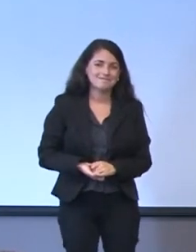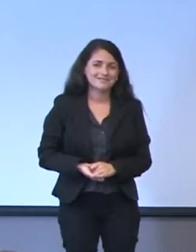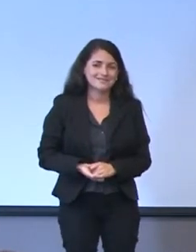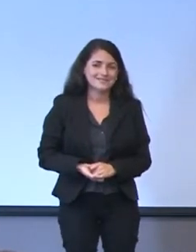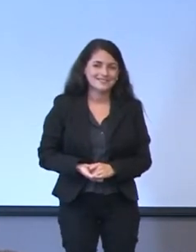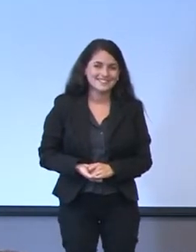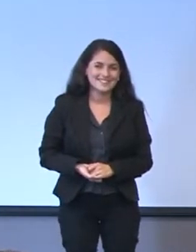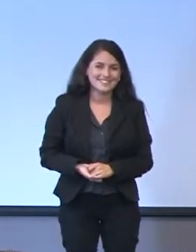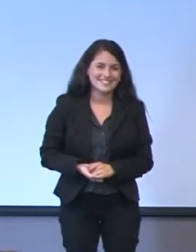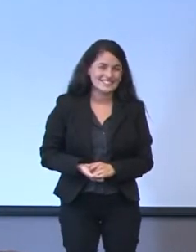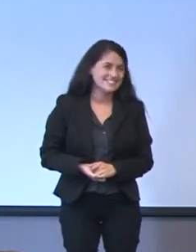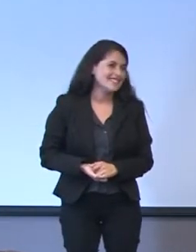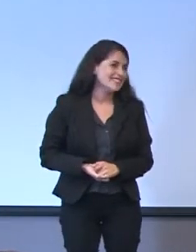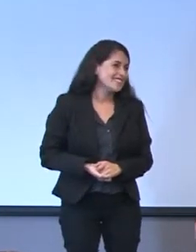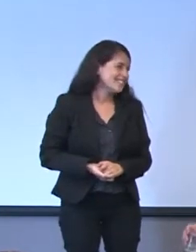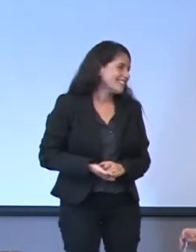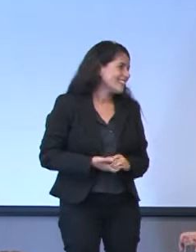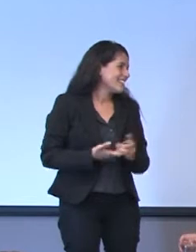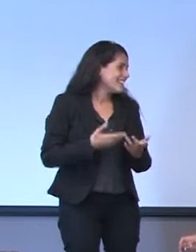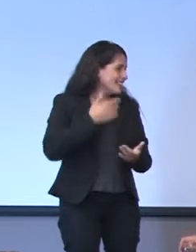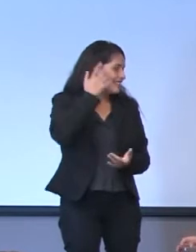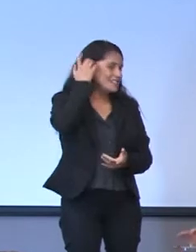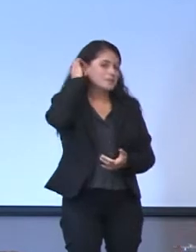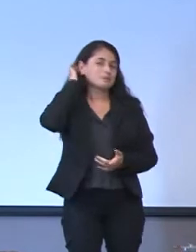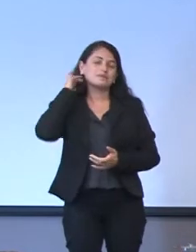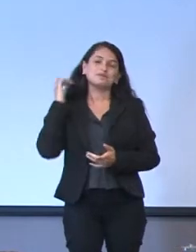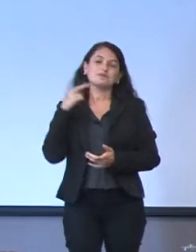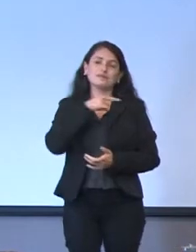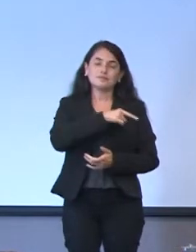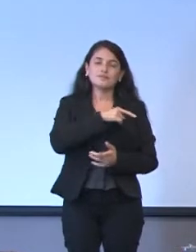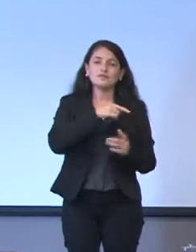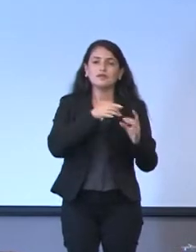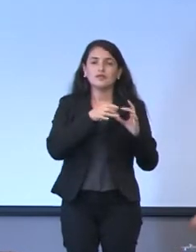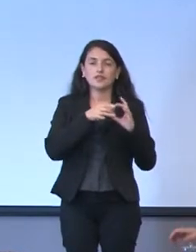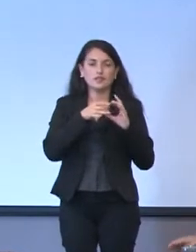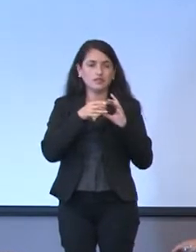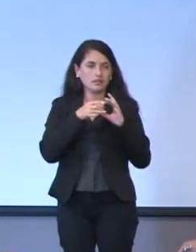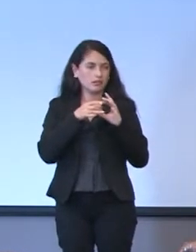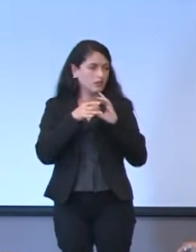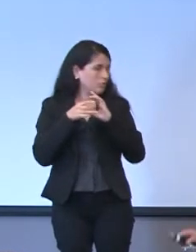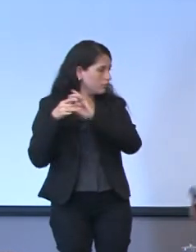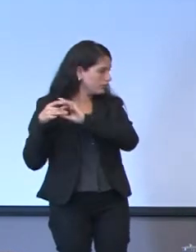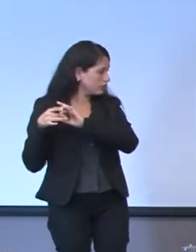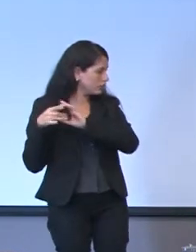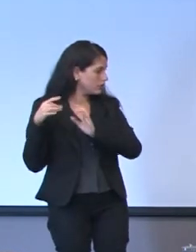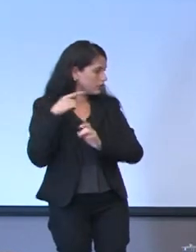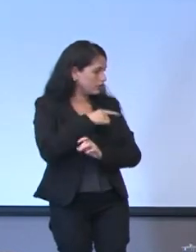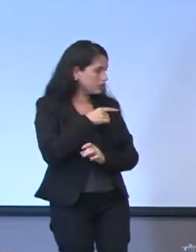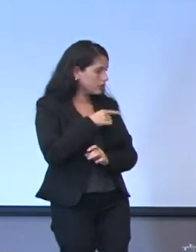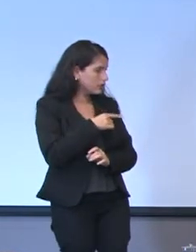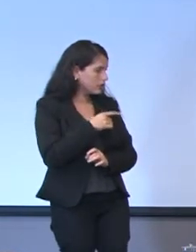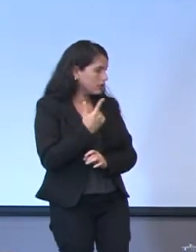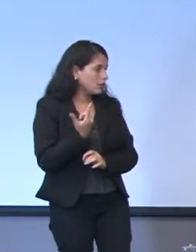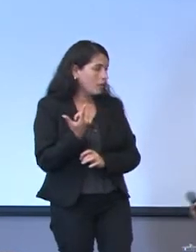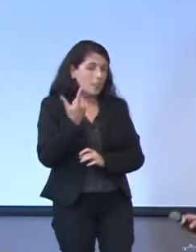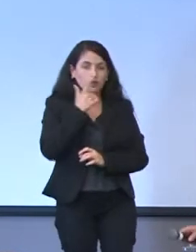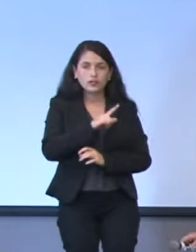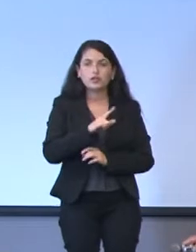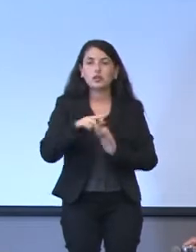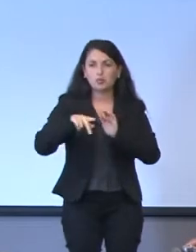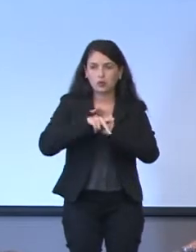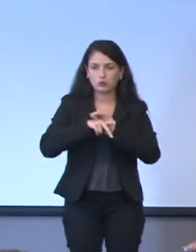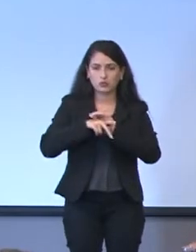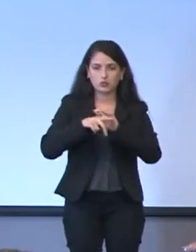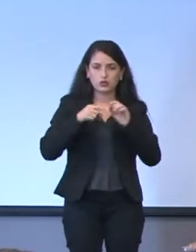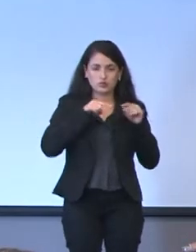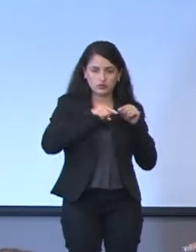Eu acho que, contextualizando um pouco, Jairo, você teve pólio antes de 1 ano, né? Então, todo o percurso escolar do